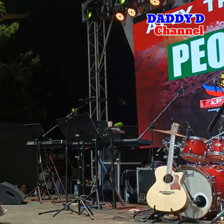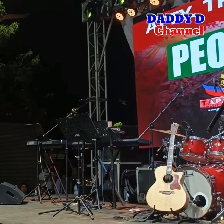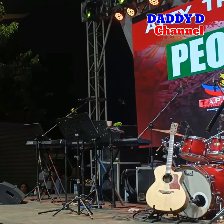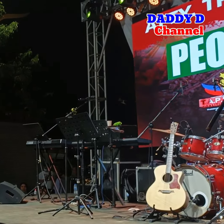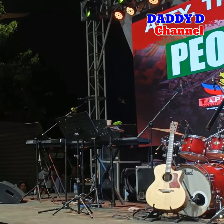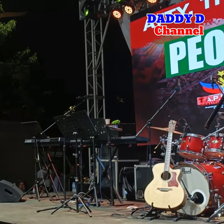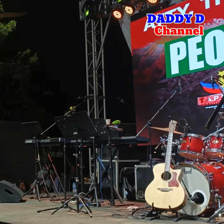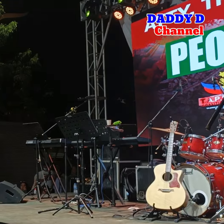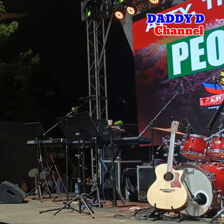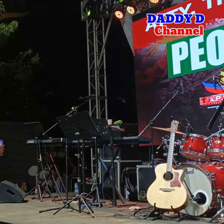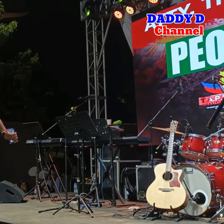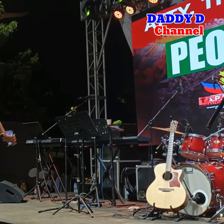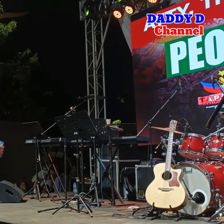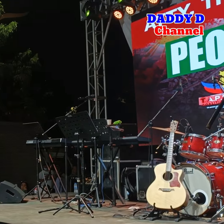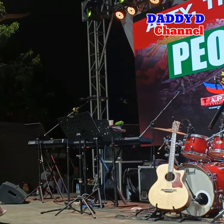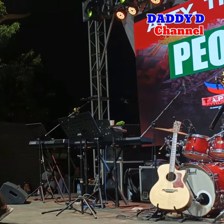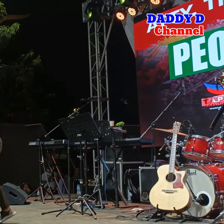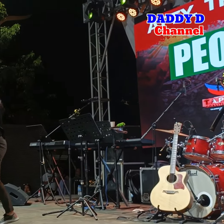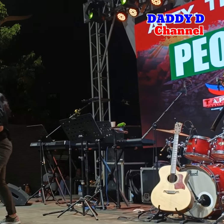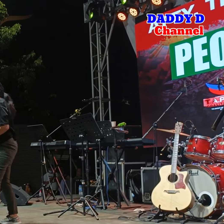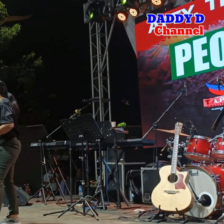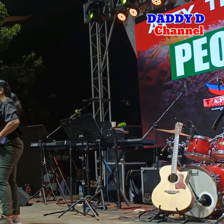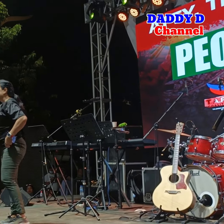Magandang gabi po!